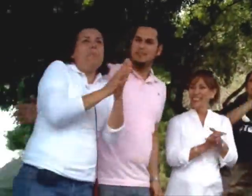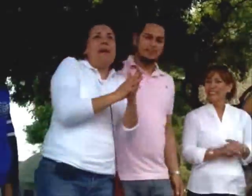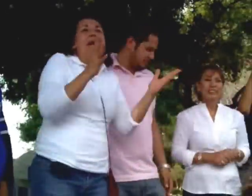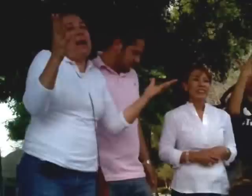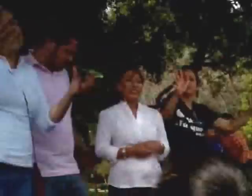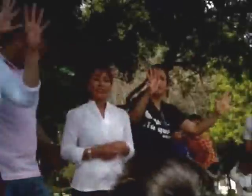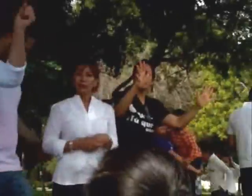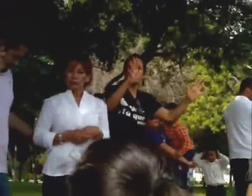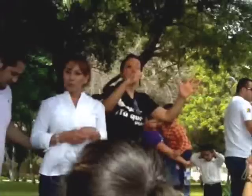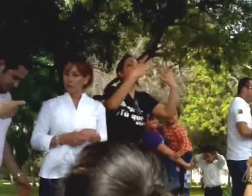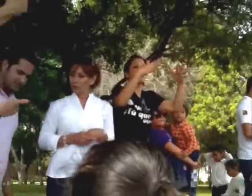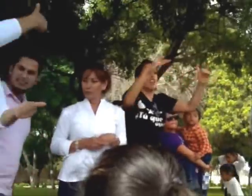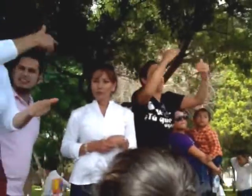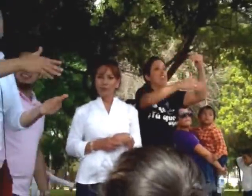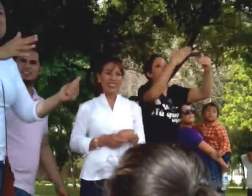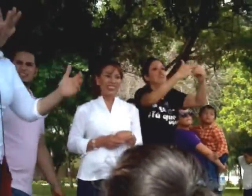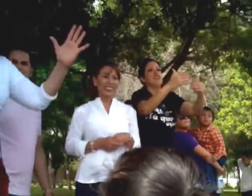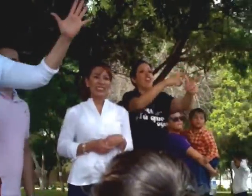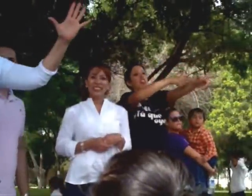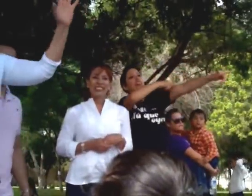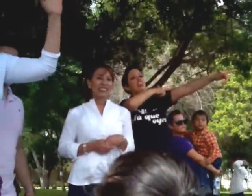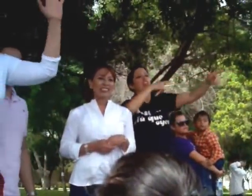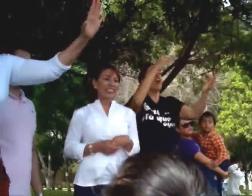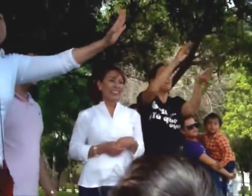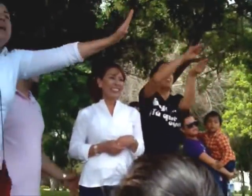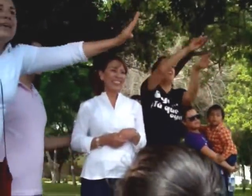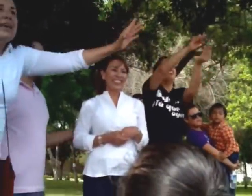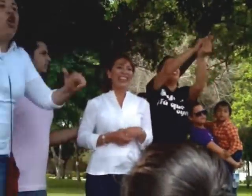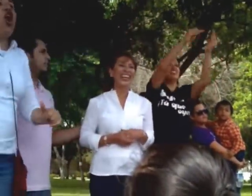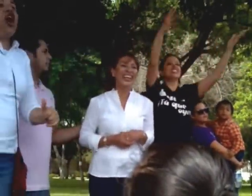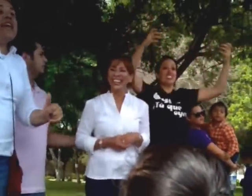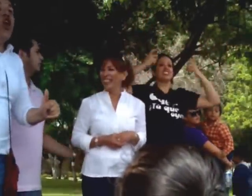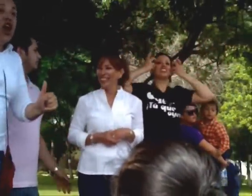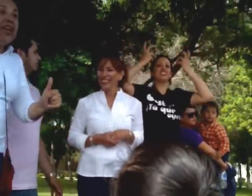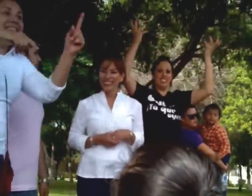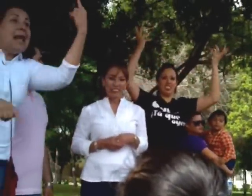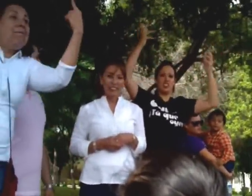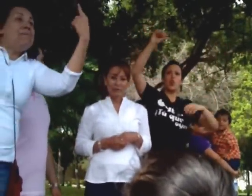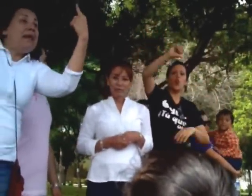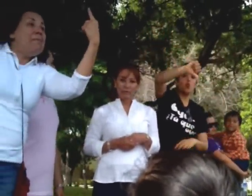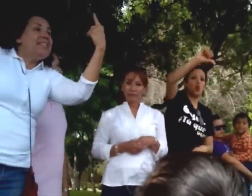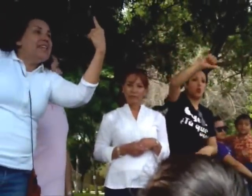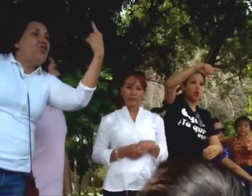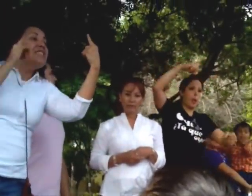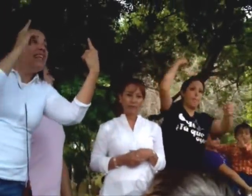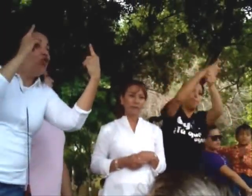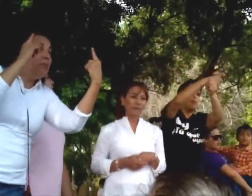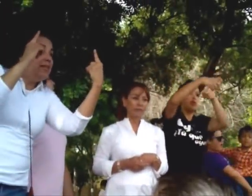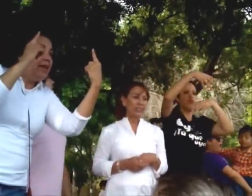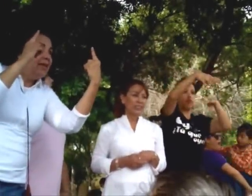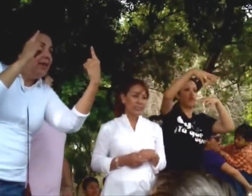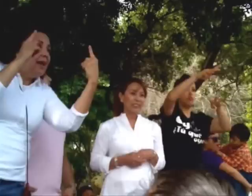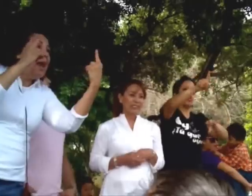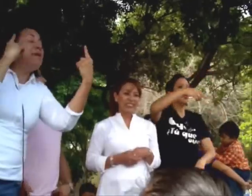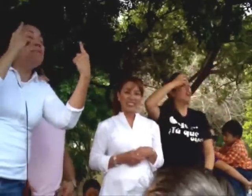Bueno, ya hay que terminar, si no nos vamos a alcanzar tamales. Los tamales. Hoy es la primer marcha, no se les